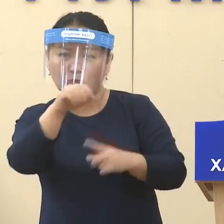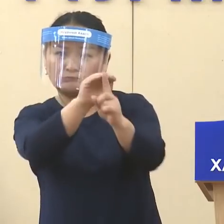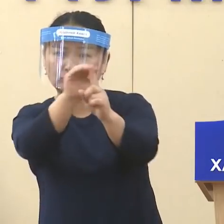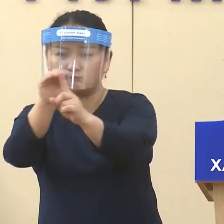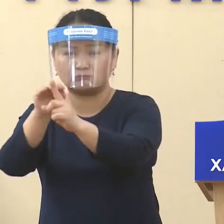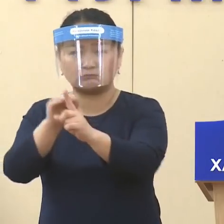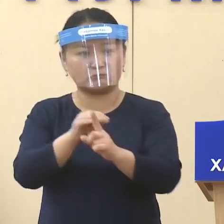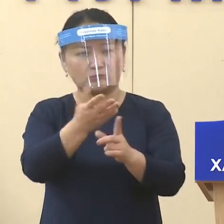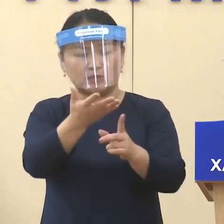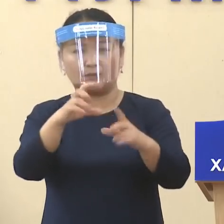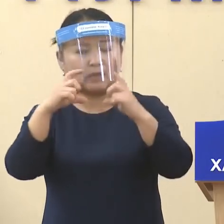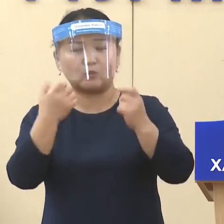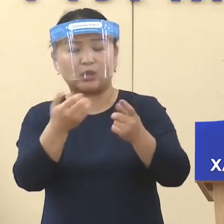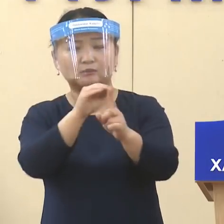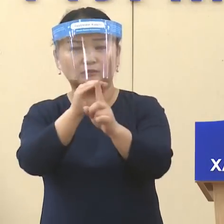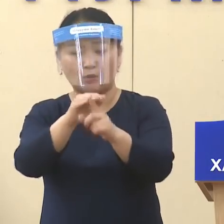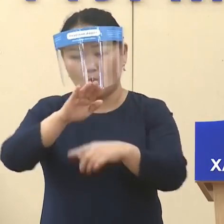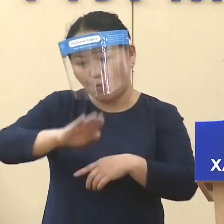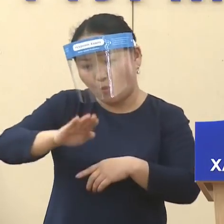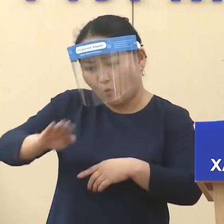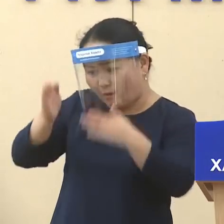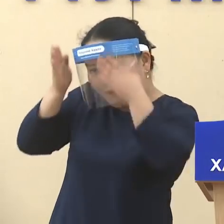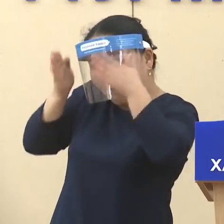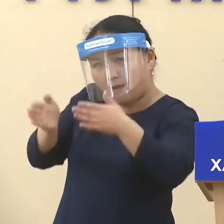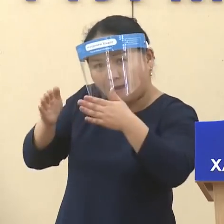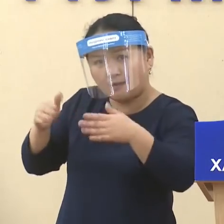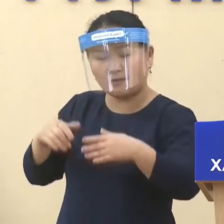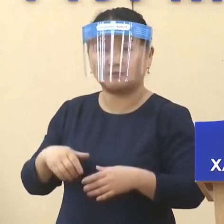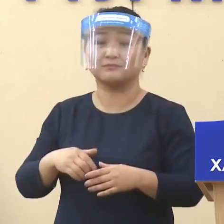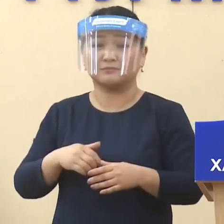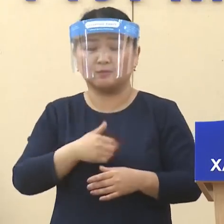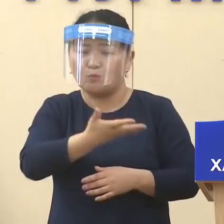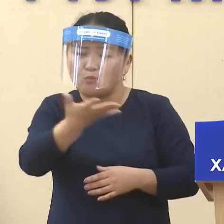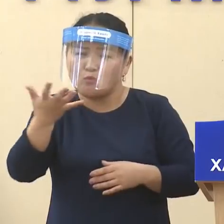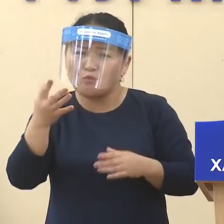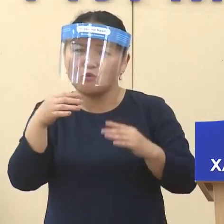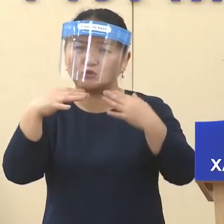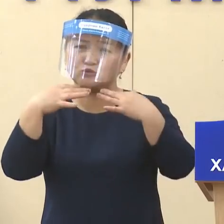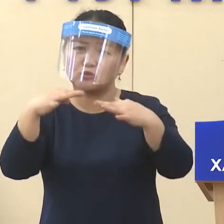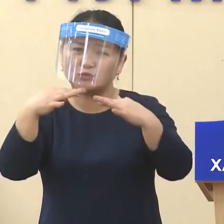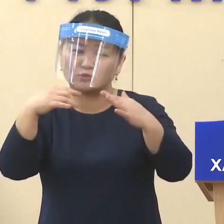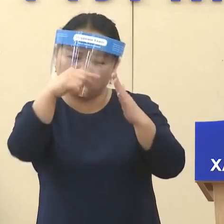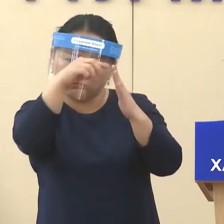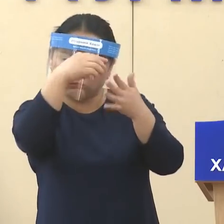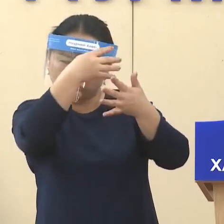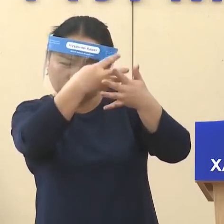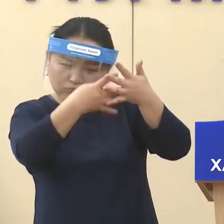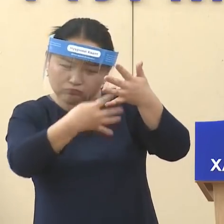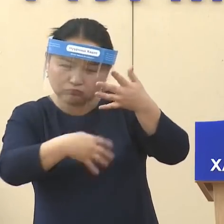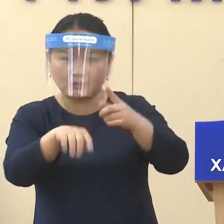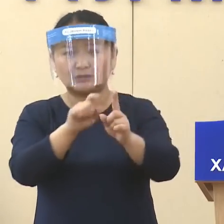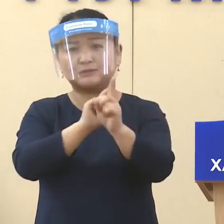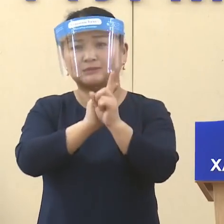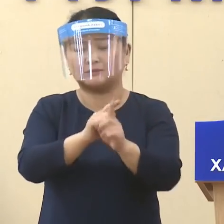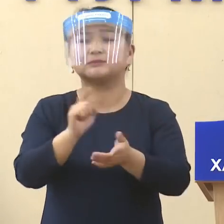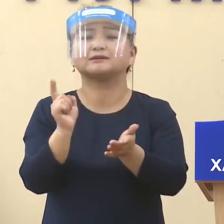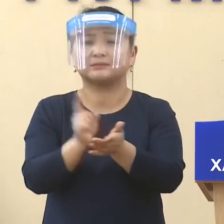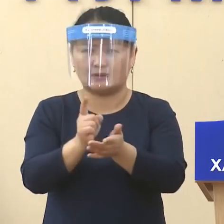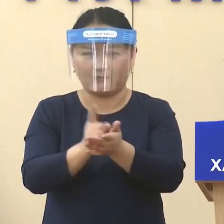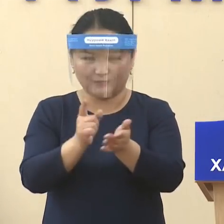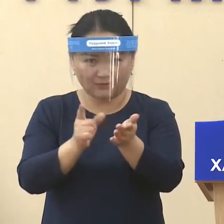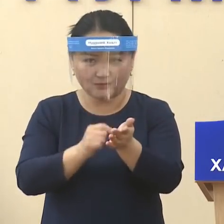хүүхдэд одоо энэ одоо анхаарал хяналт тавих гэсэн энэ зөвлөмжүүдийг зайлшгүй хэрэгжүүлэхгүй бол болохгүй байна гэдгийг бол энэ